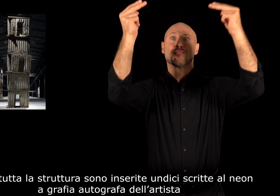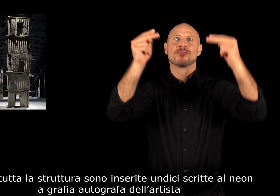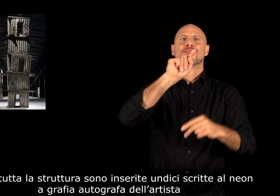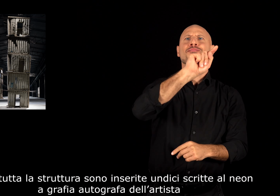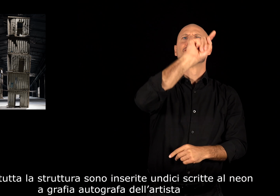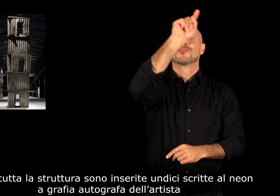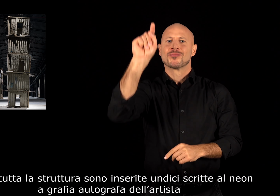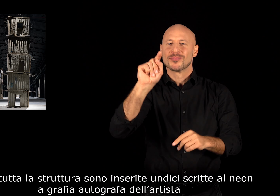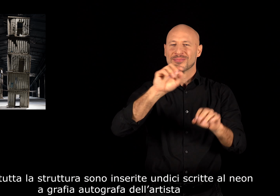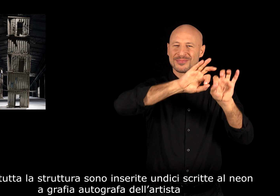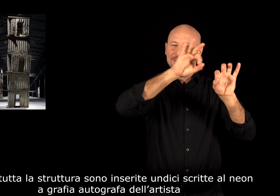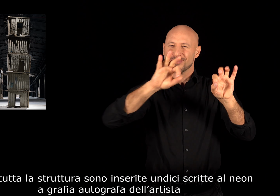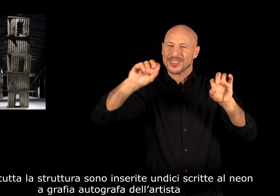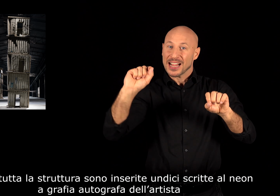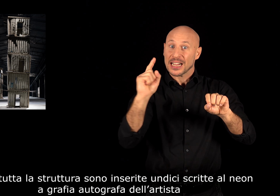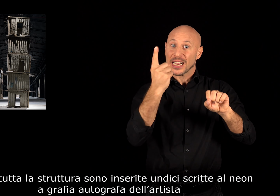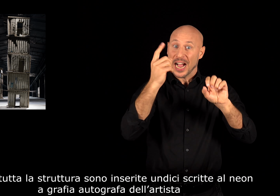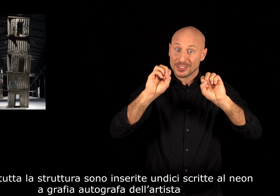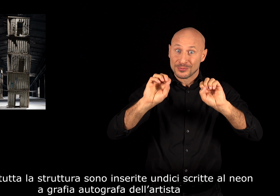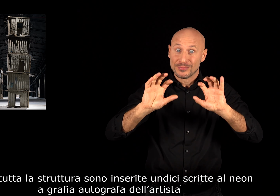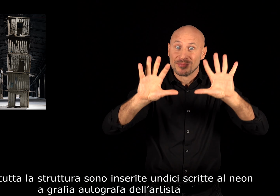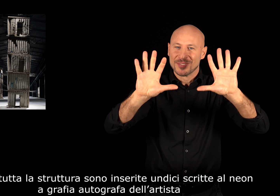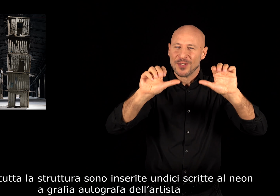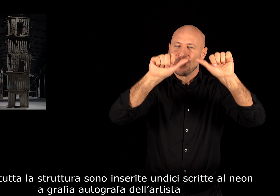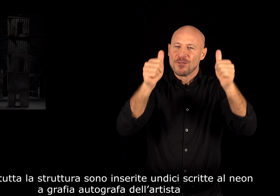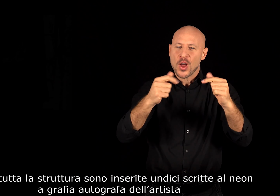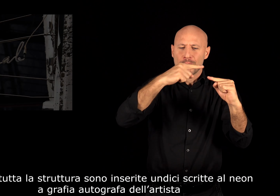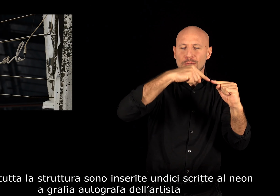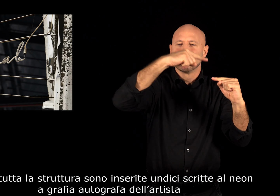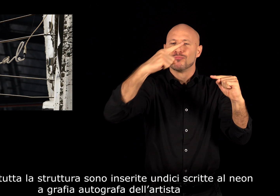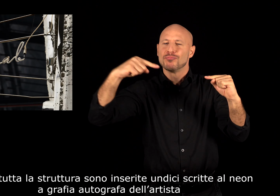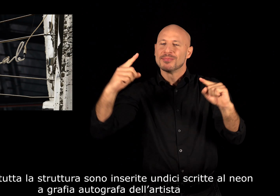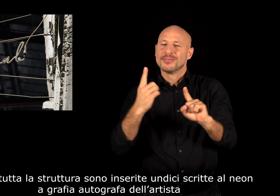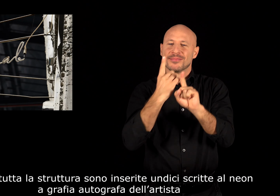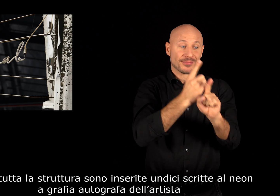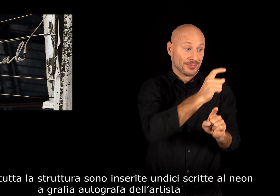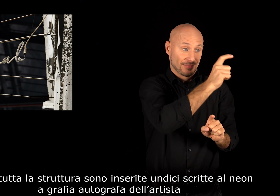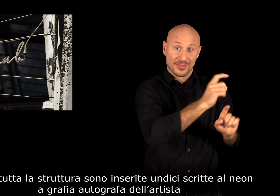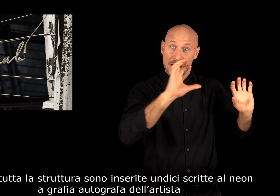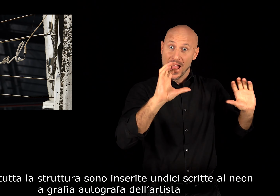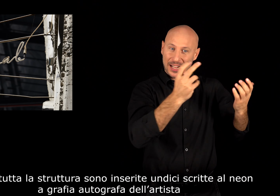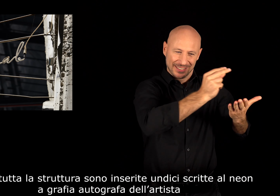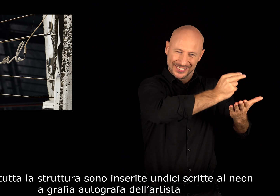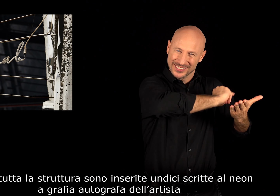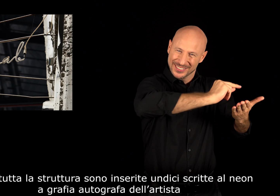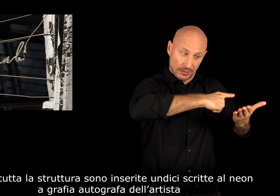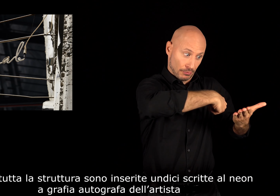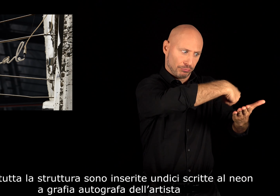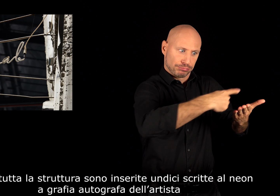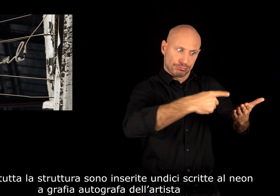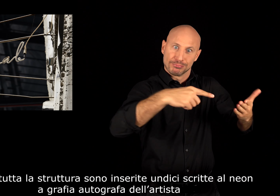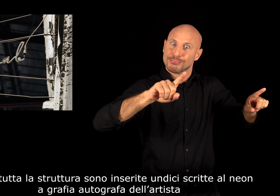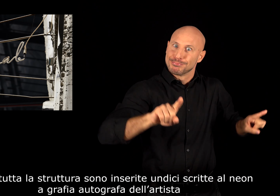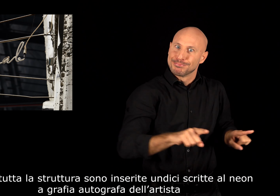Lungo tutta la struttura sono inserite undici scritte al neon a graffia autografa dell'artista